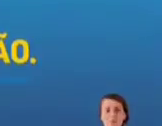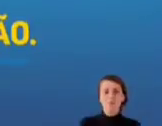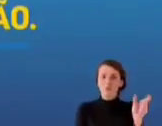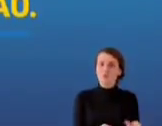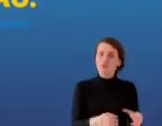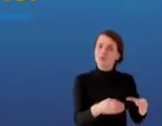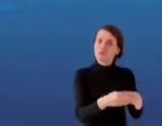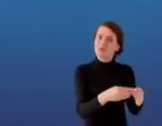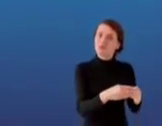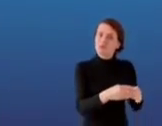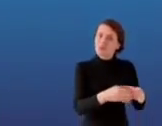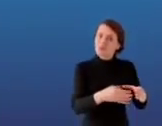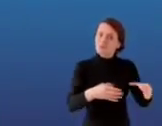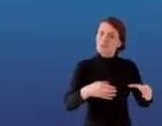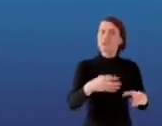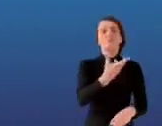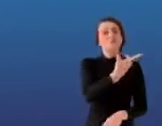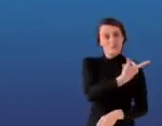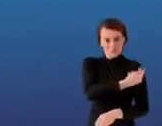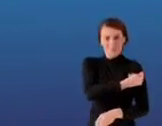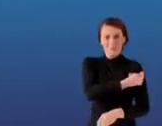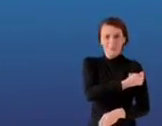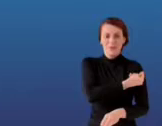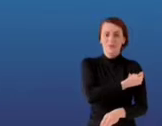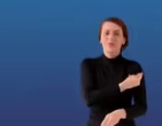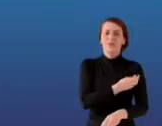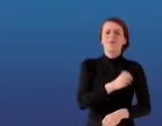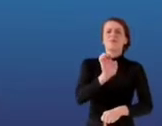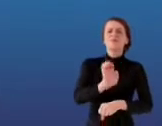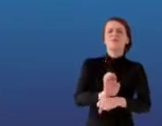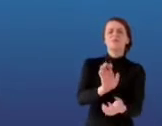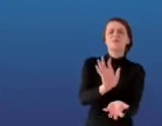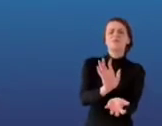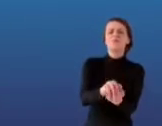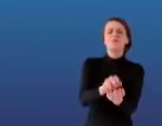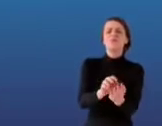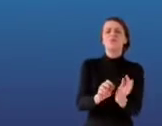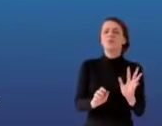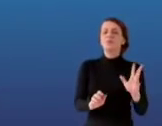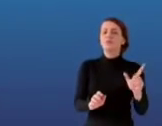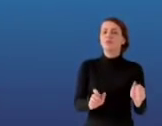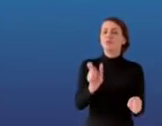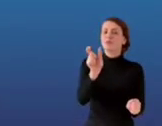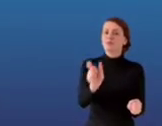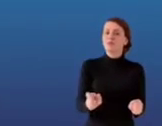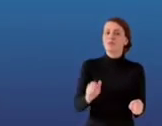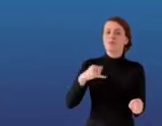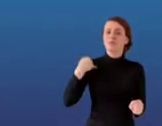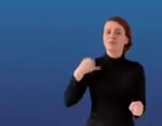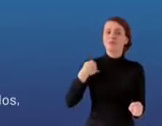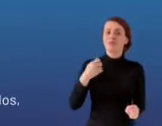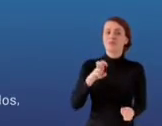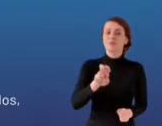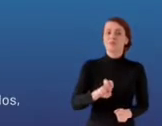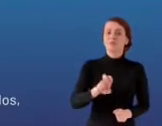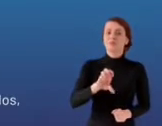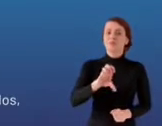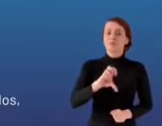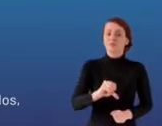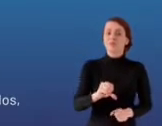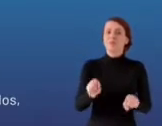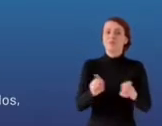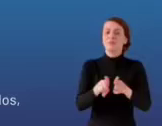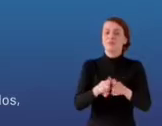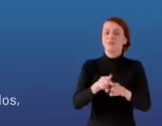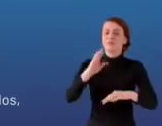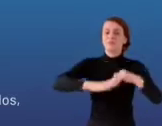vacinação. Agora, pessoas com 59 anos de todo o estado e também todos os grupos prioritários previstos no Plano Nacional